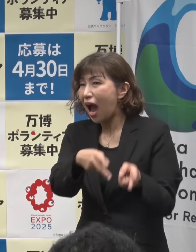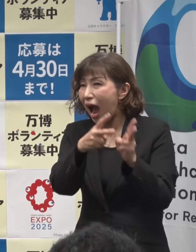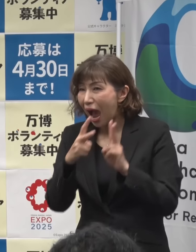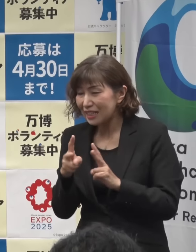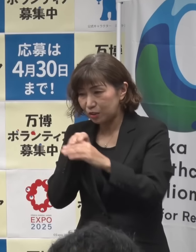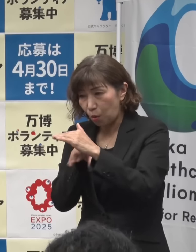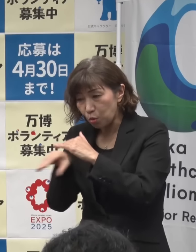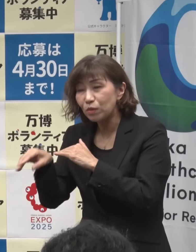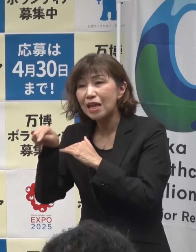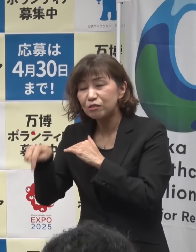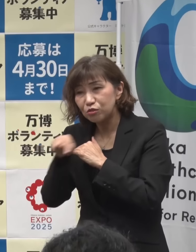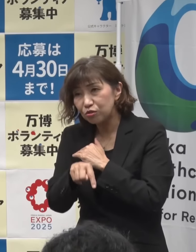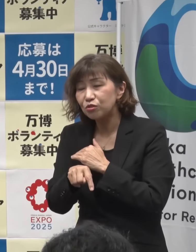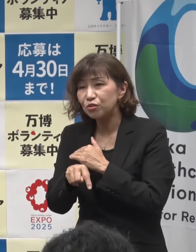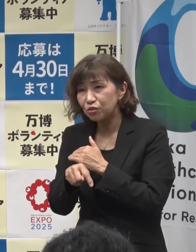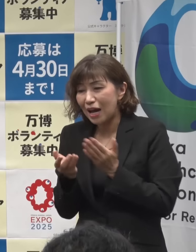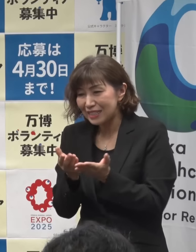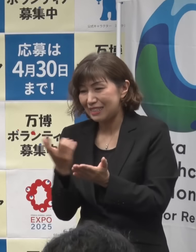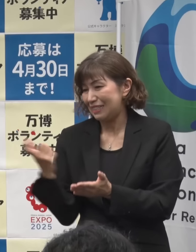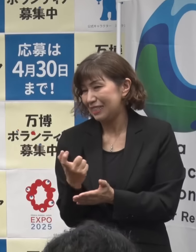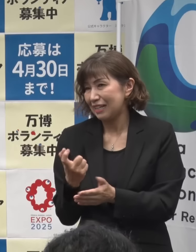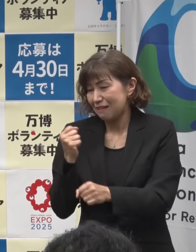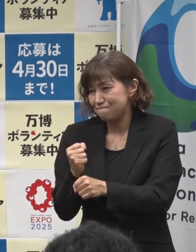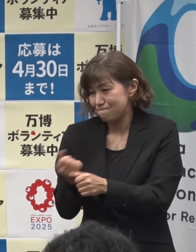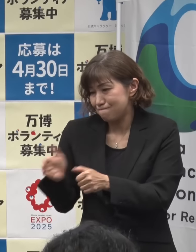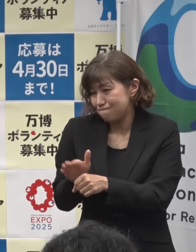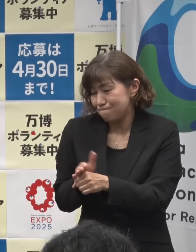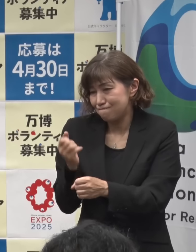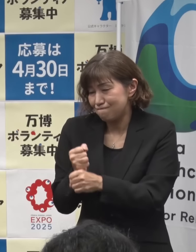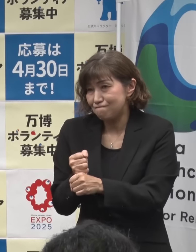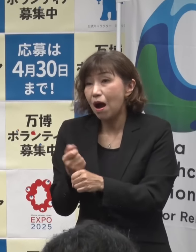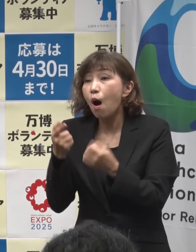えていますから、なので通常で考えると